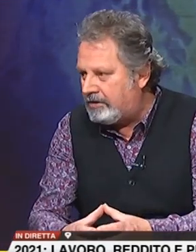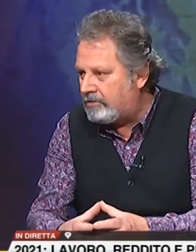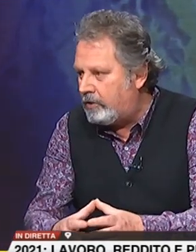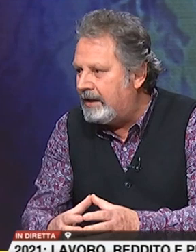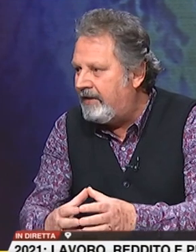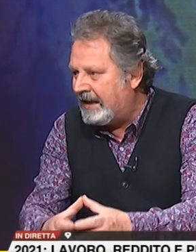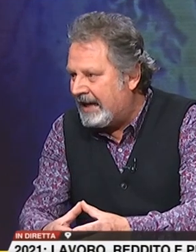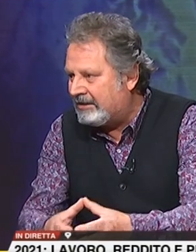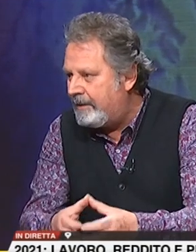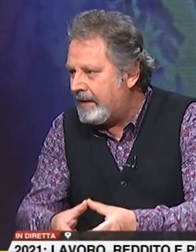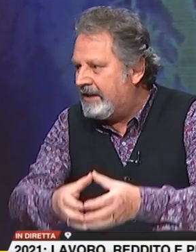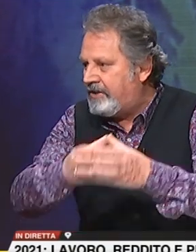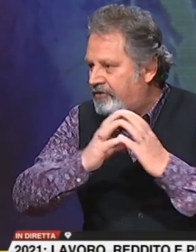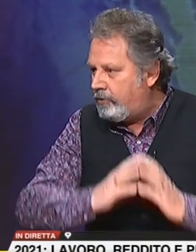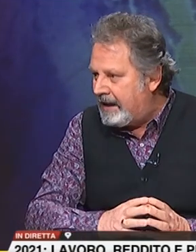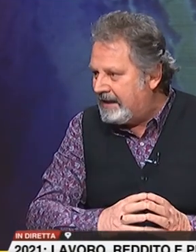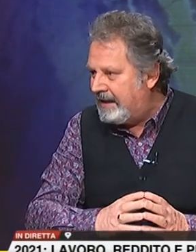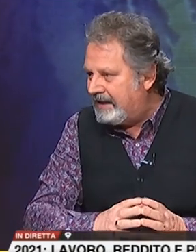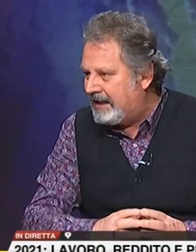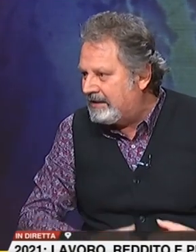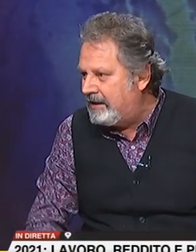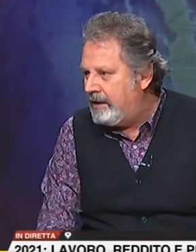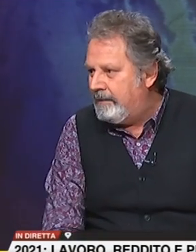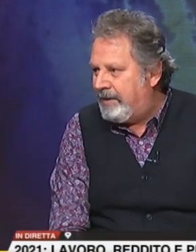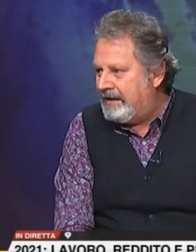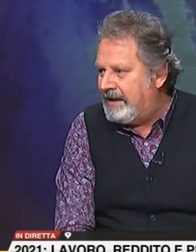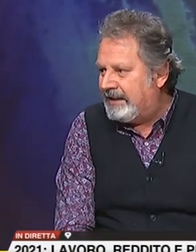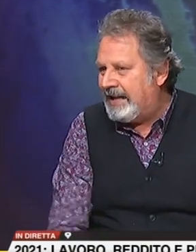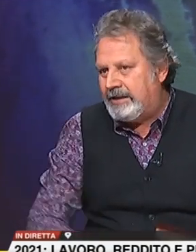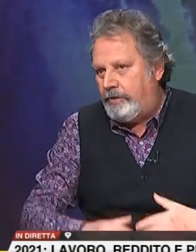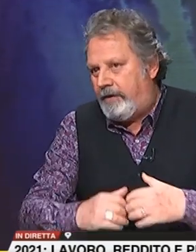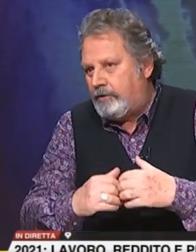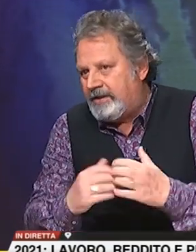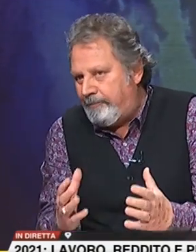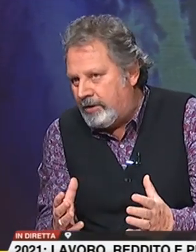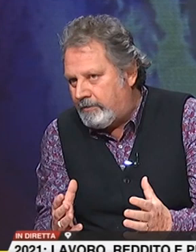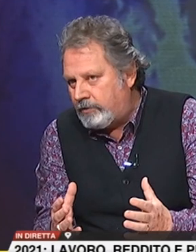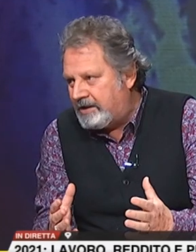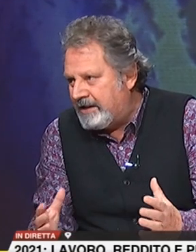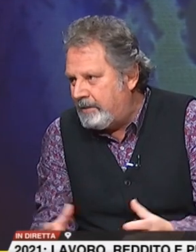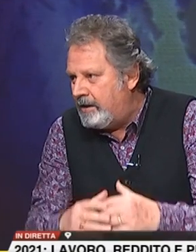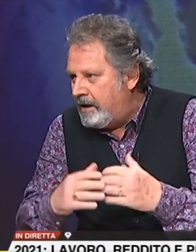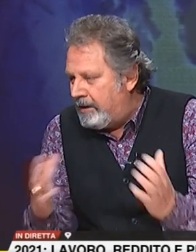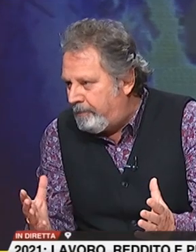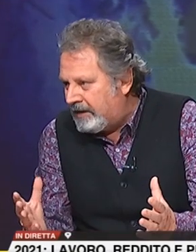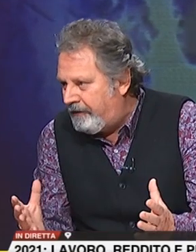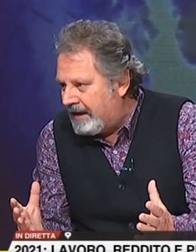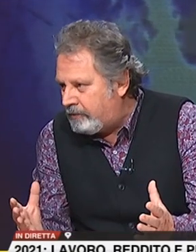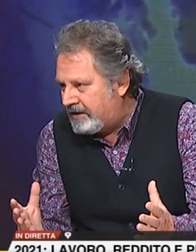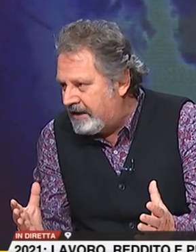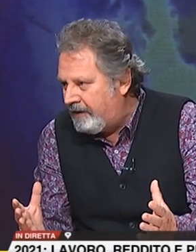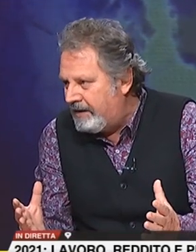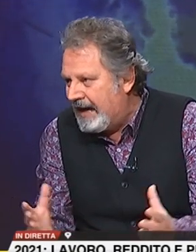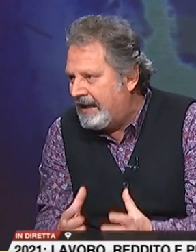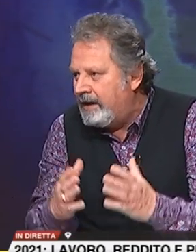la ricostituzione, gli viene data, e se ci sono anche degli arretrati, prende gli arretrati. Ho fatto l'esempio della quattordicesima, ma lo potrei fare